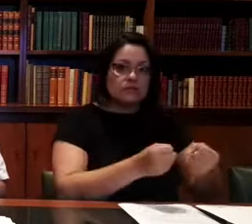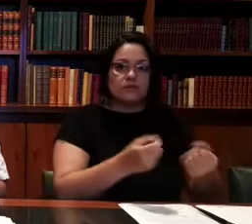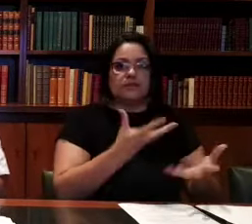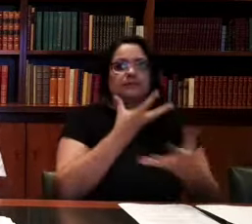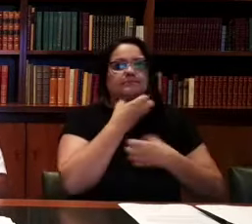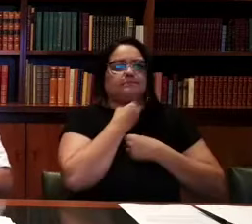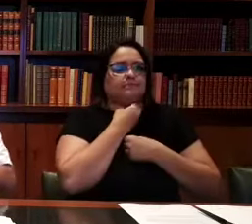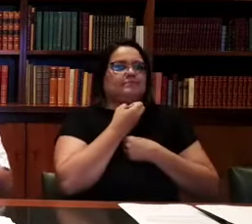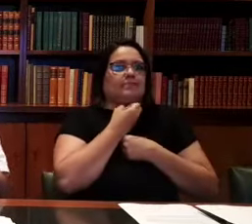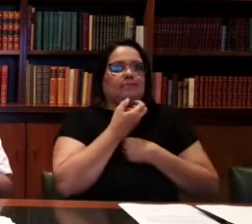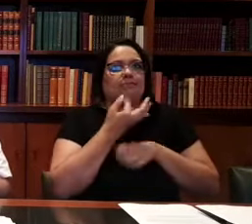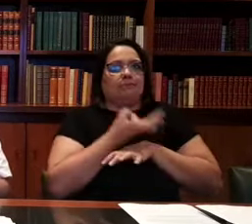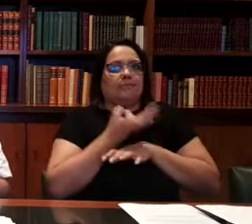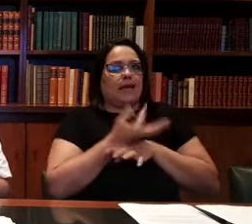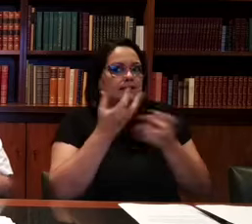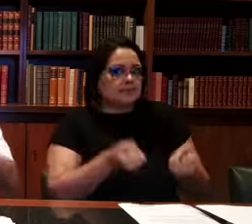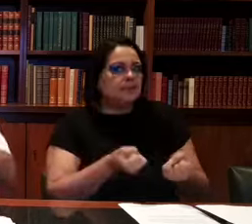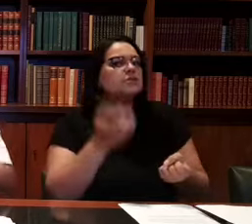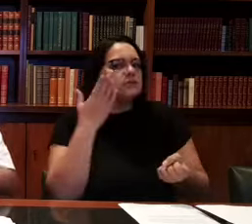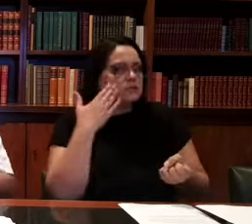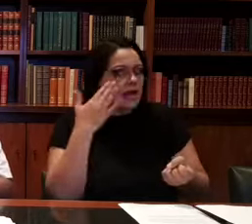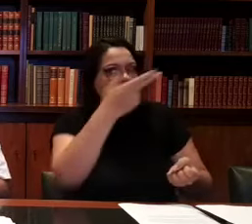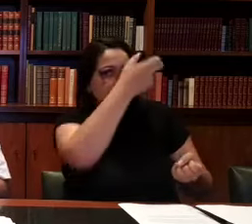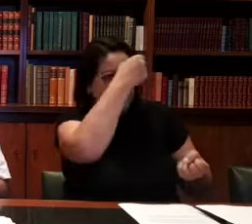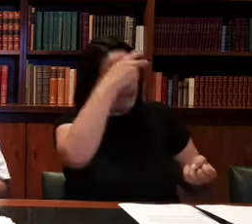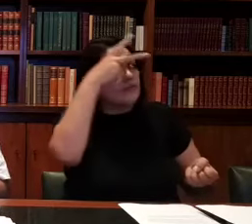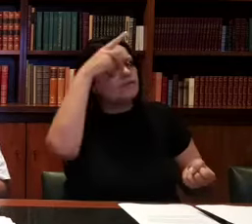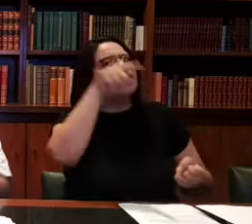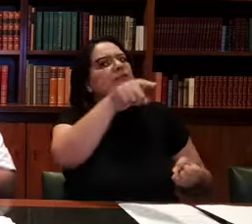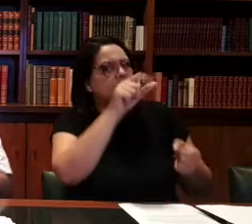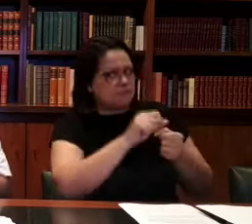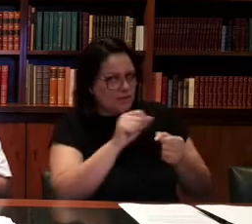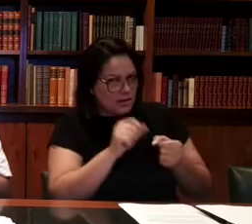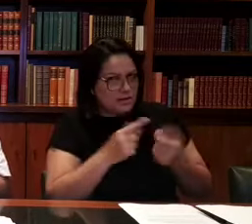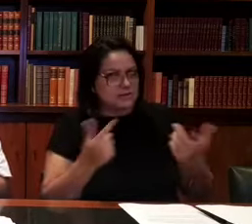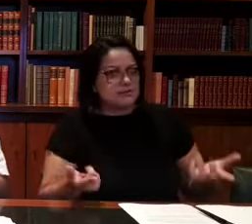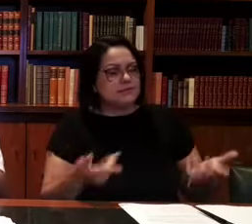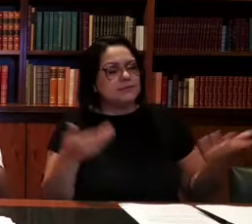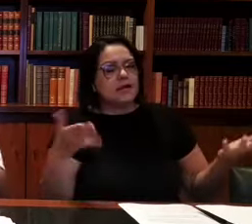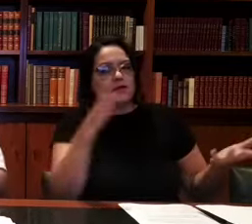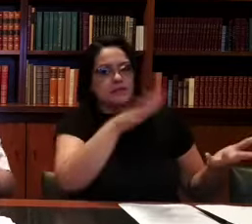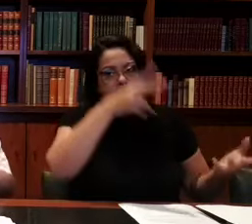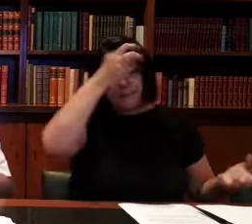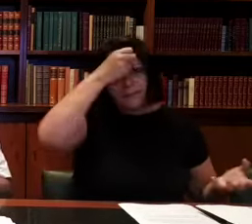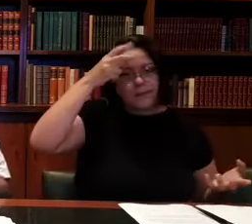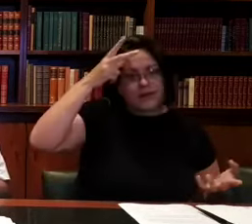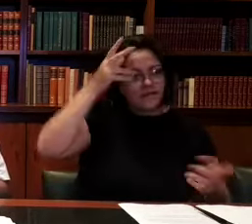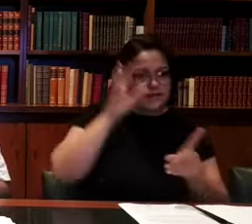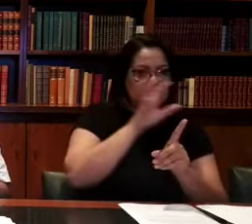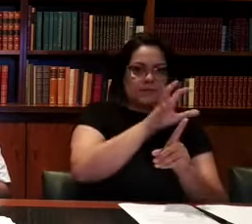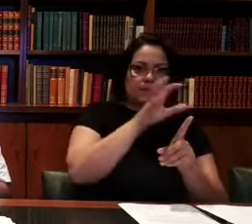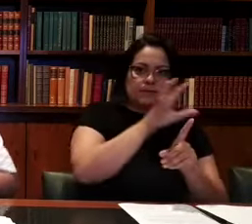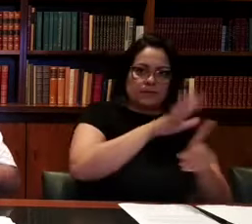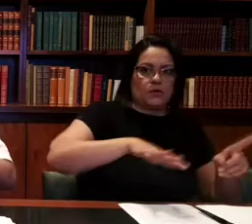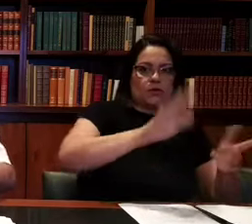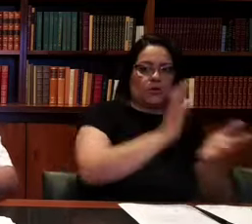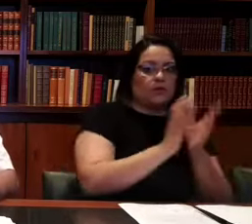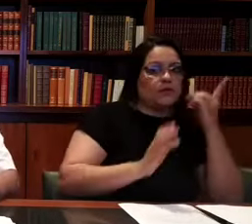e não saber tem Prefeito aí que apoia as medidas sentido que geralmente a prefeito é uma dominância ou na Câmara Municipal